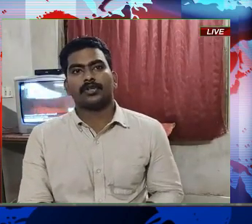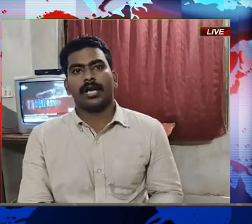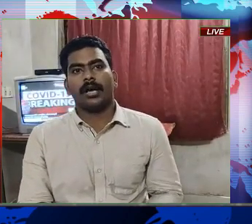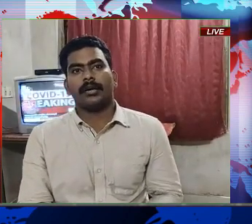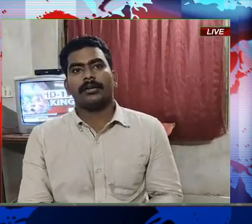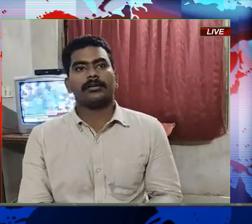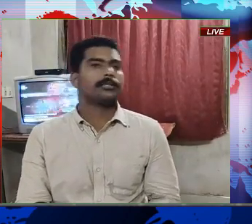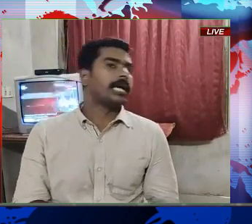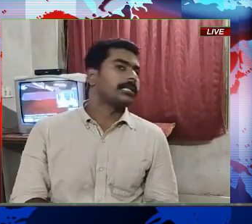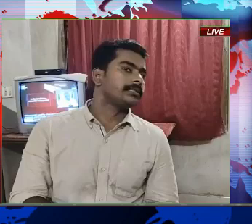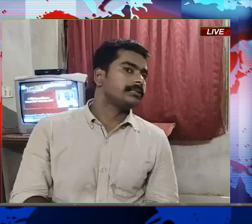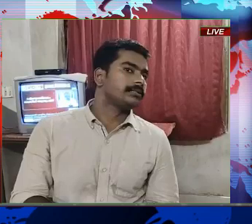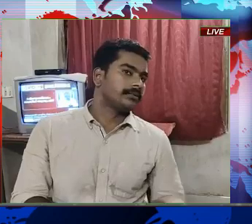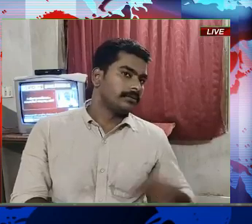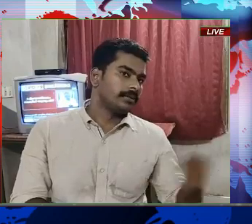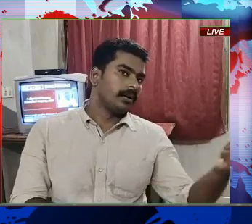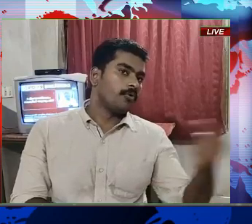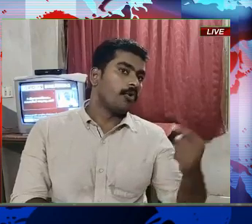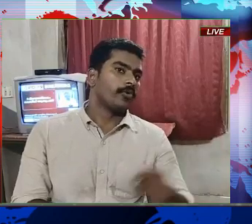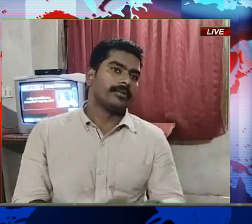ആദ്യമാണെന്നാണ് തോന്നുന്നത്.